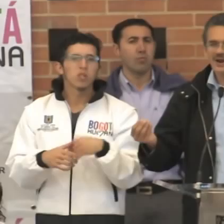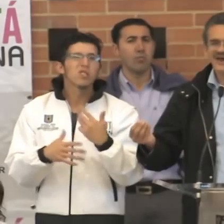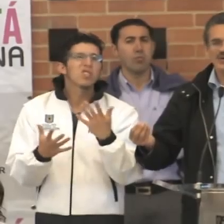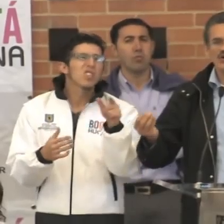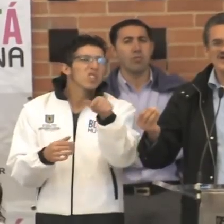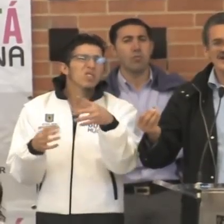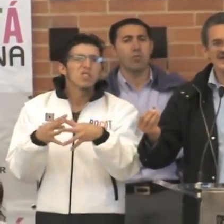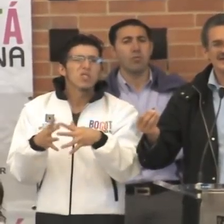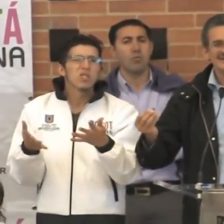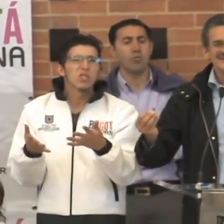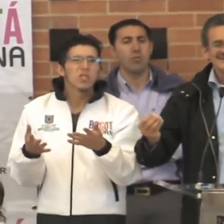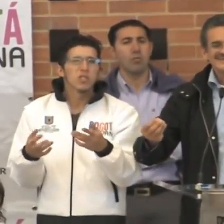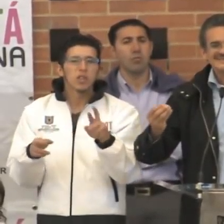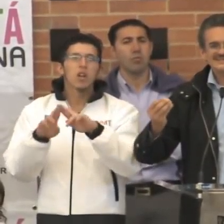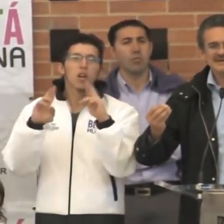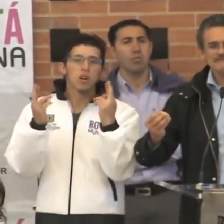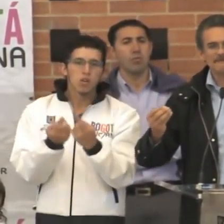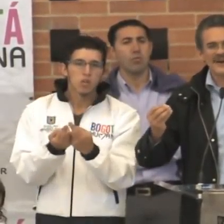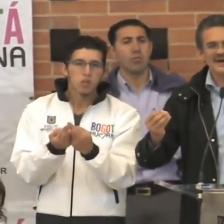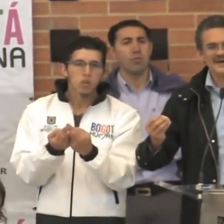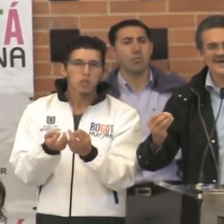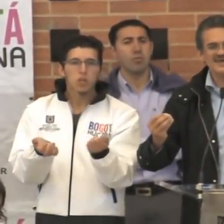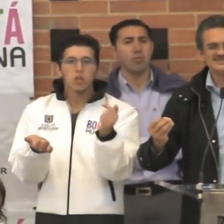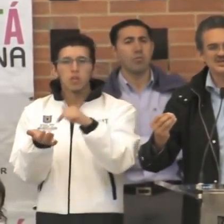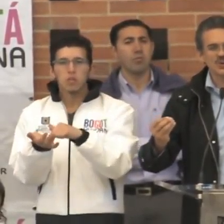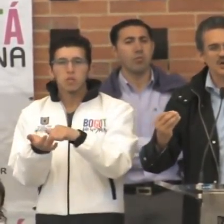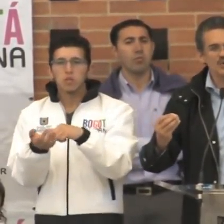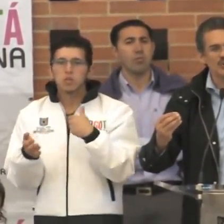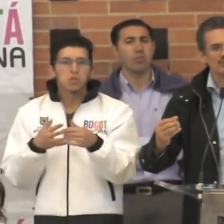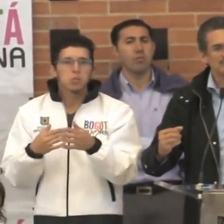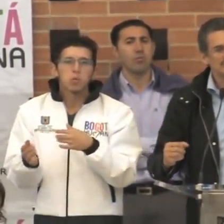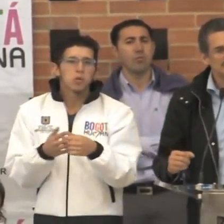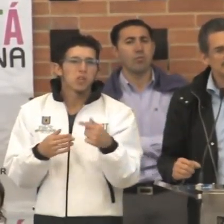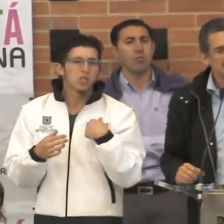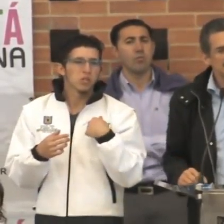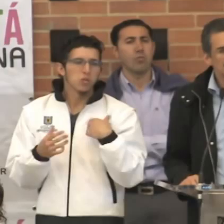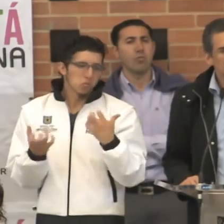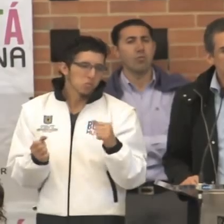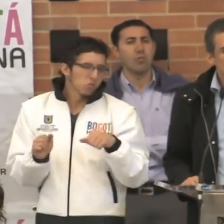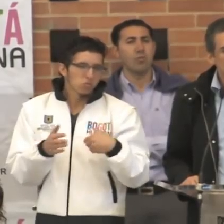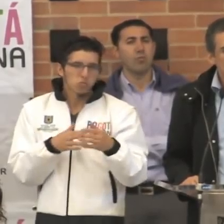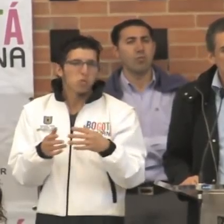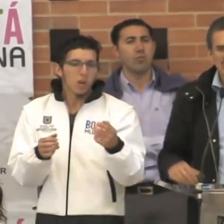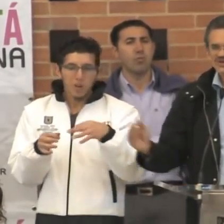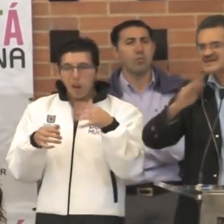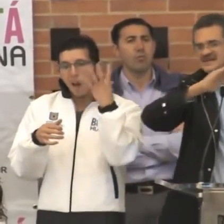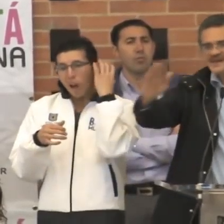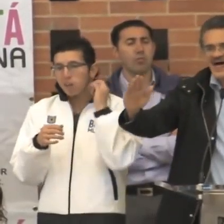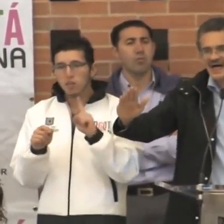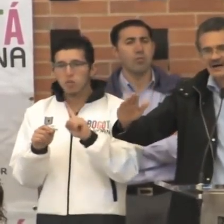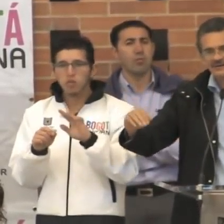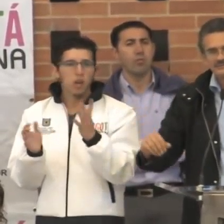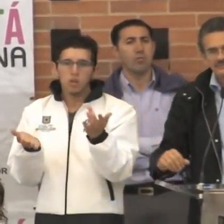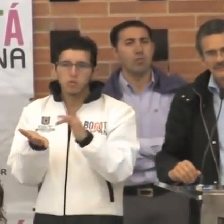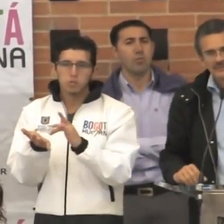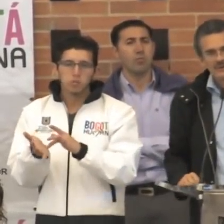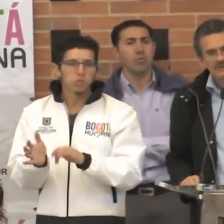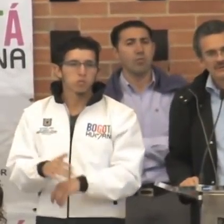una reunión a la que uno viene sin prrequisito alguno. No se le exige